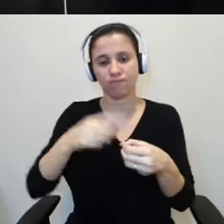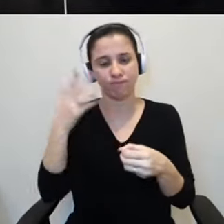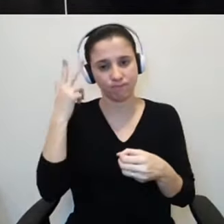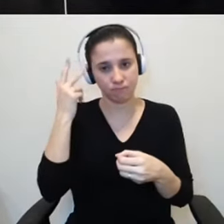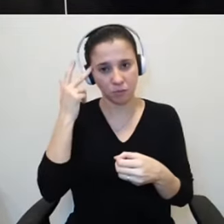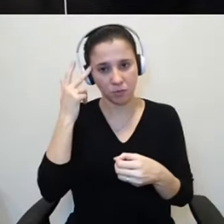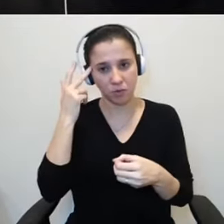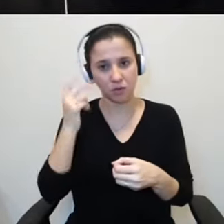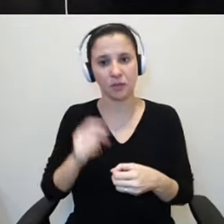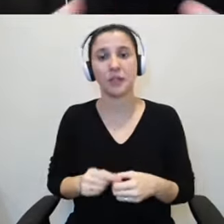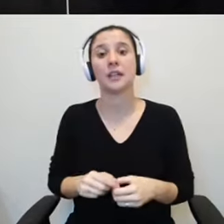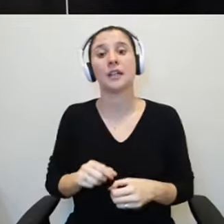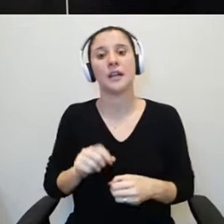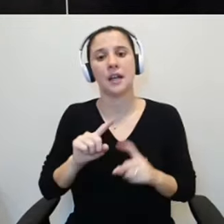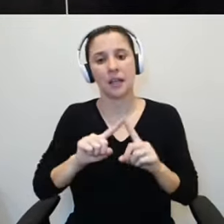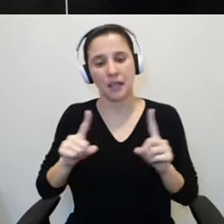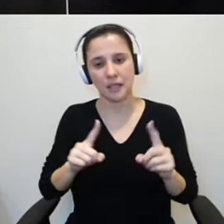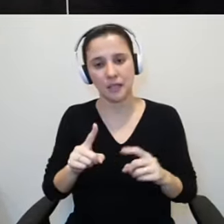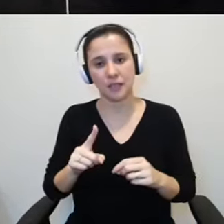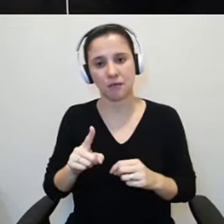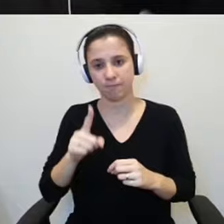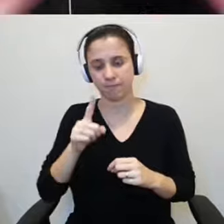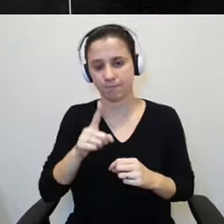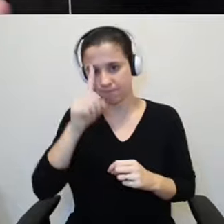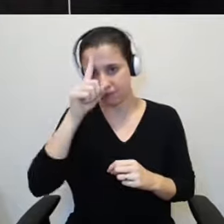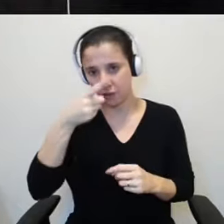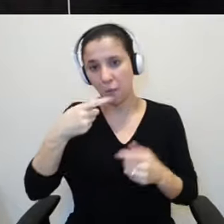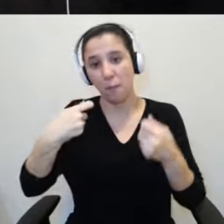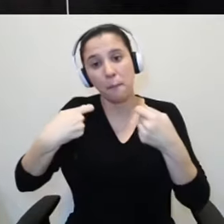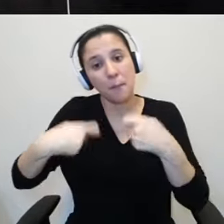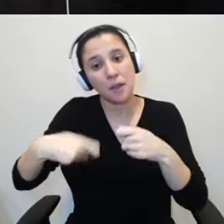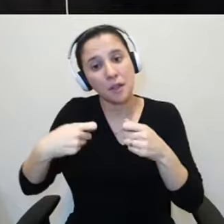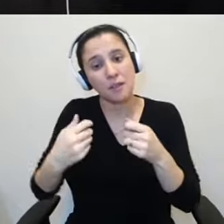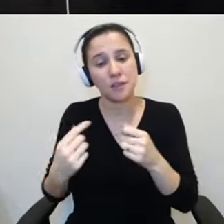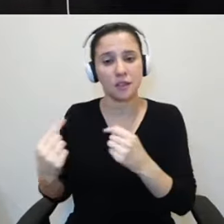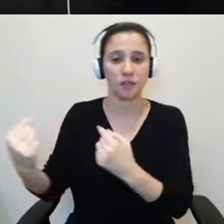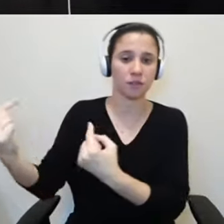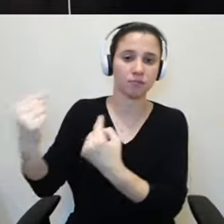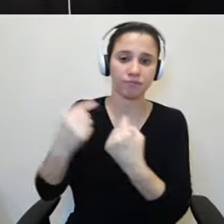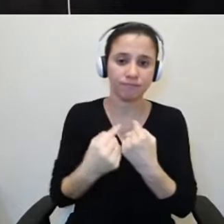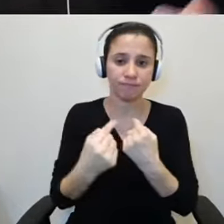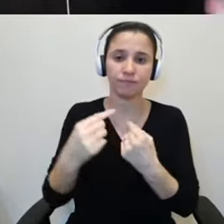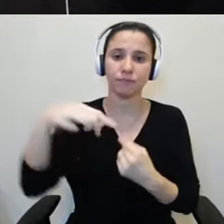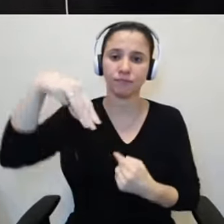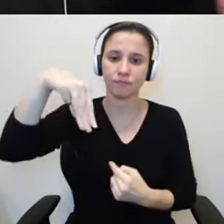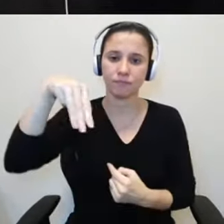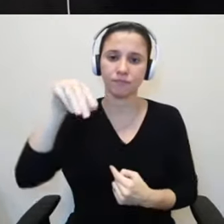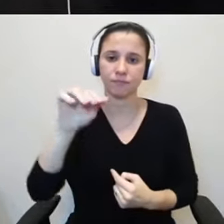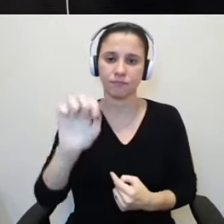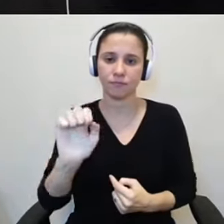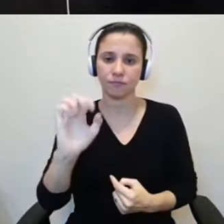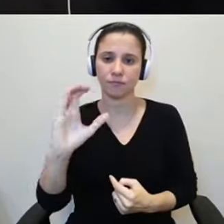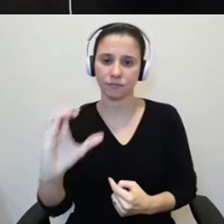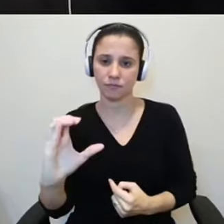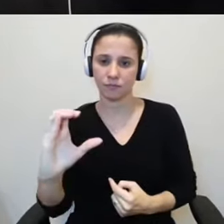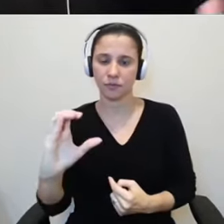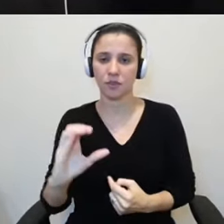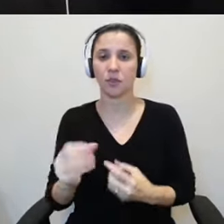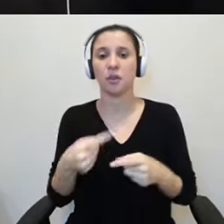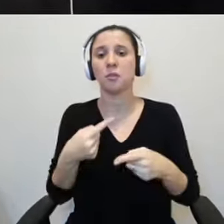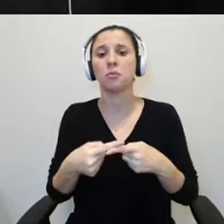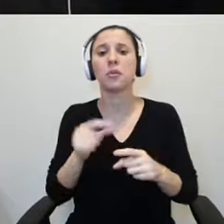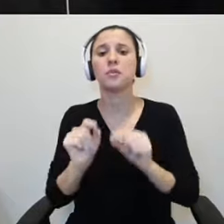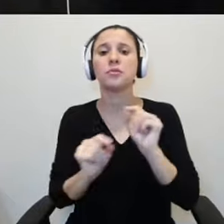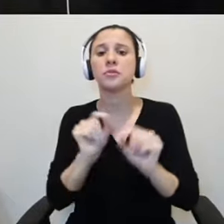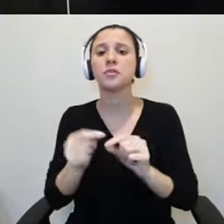da Educação. Porque o que está acontecendo? E se a gente analisar tudo o que está colocado, o MEC, por meio das portarias e